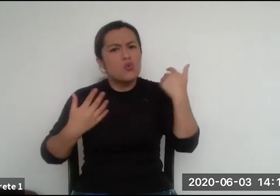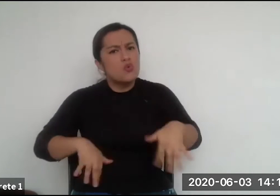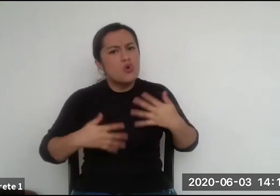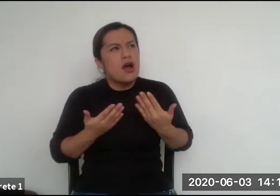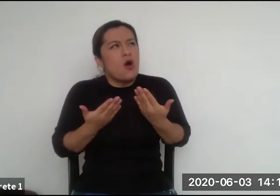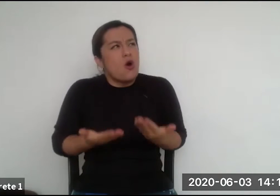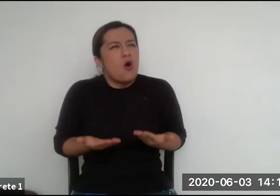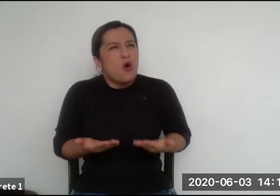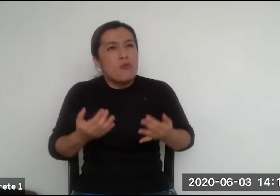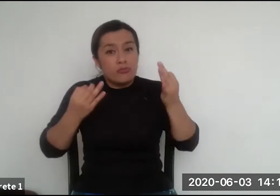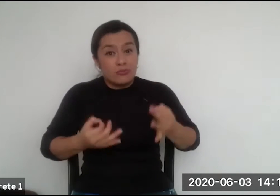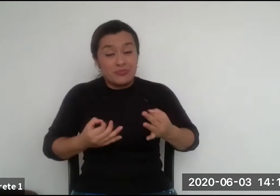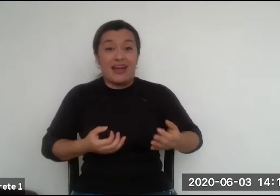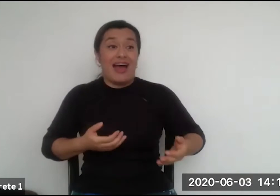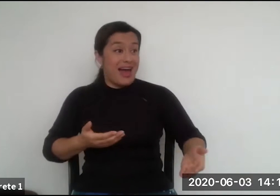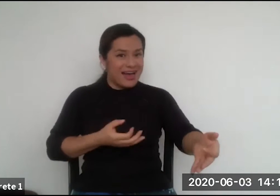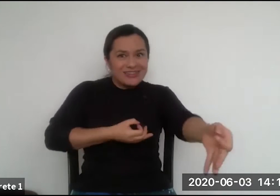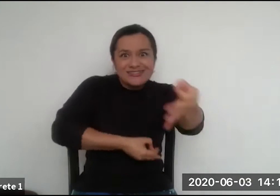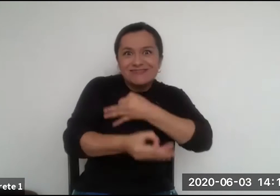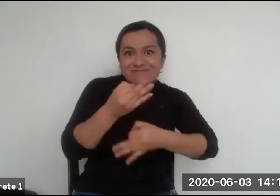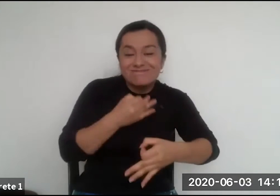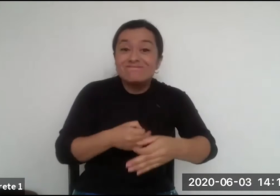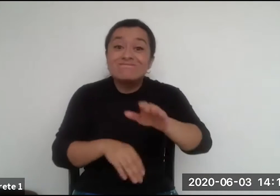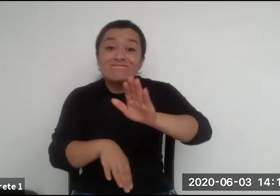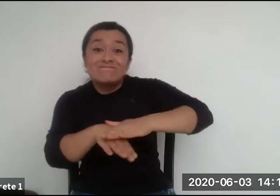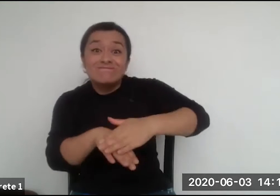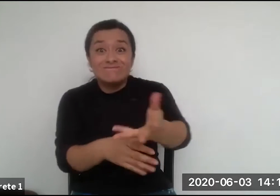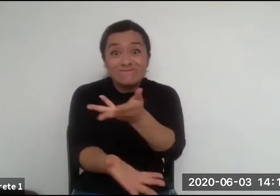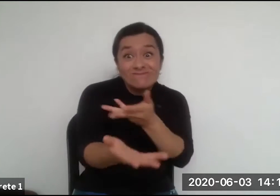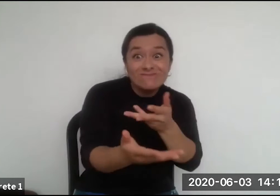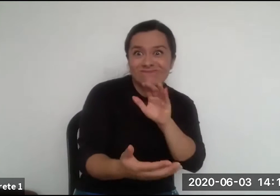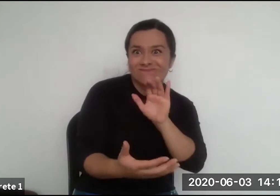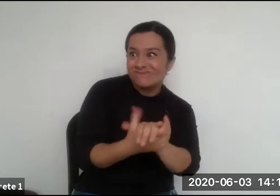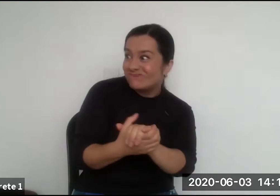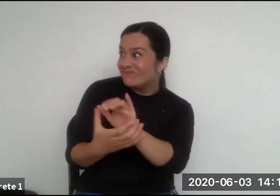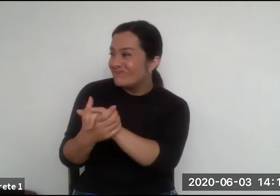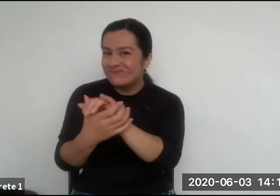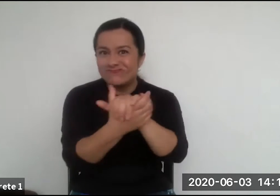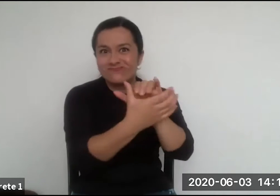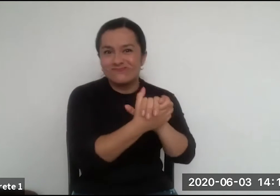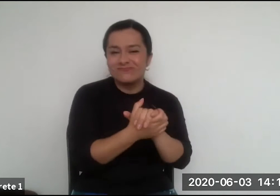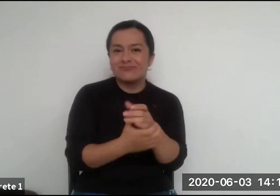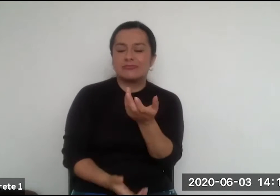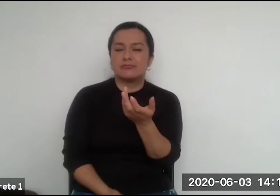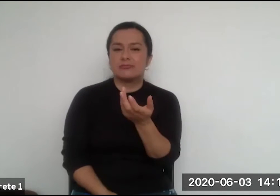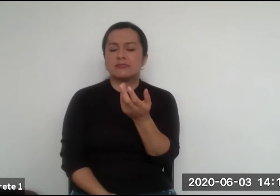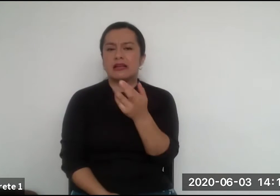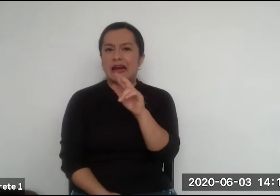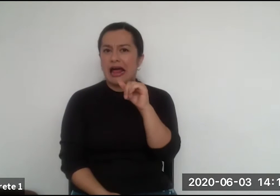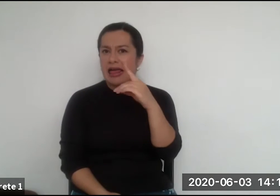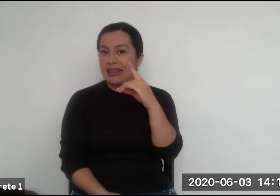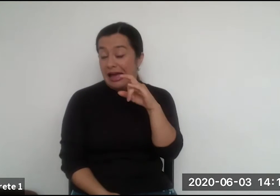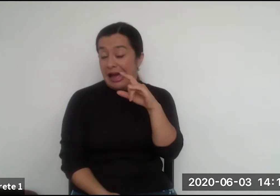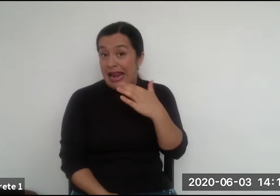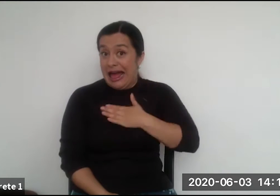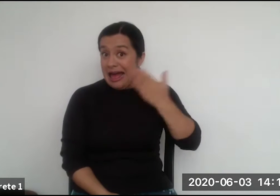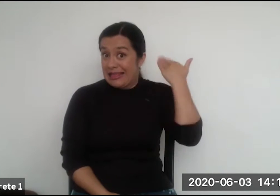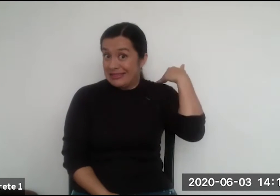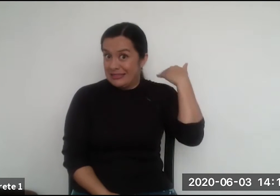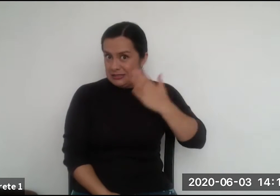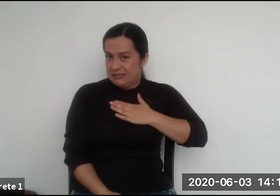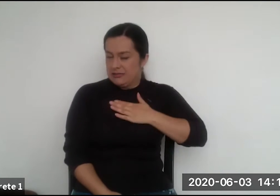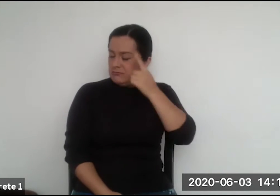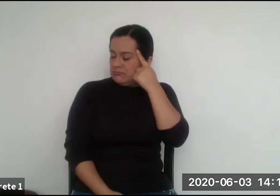esta empatía radical, para que para mí significaba desde una relacionalidad